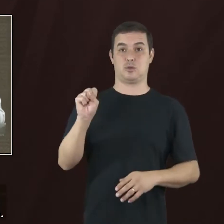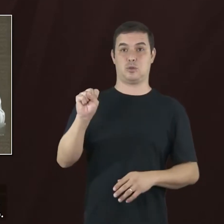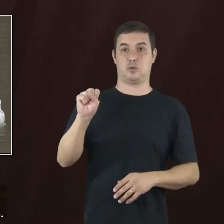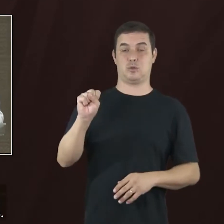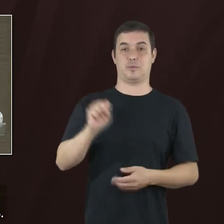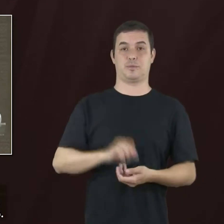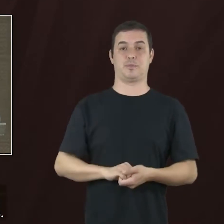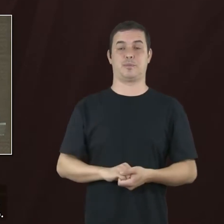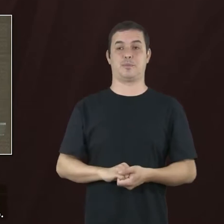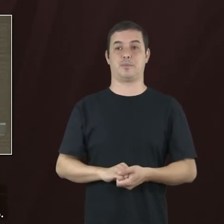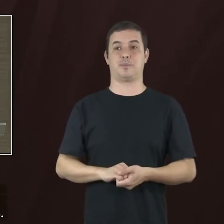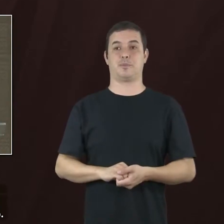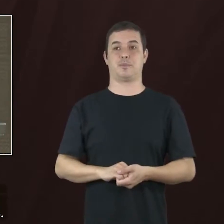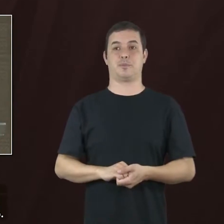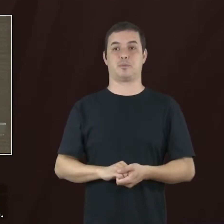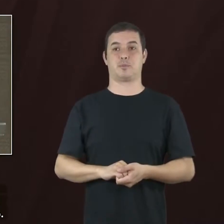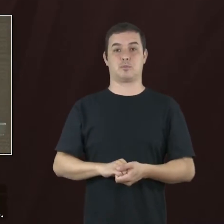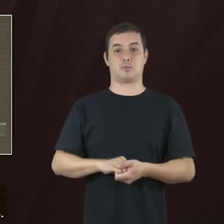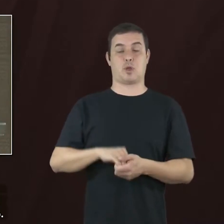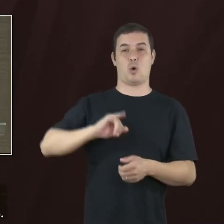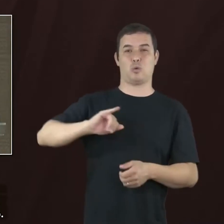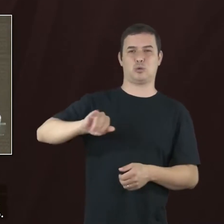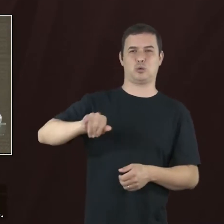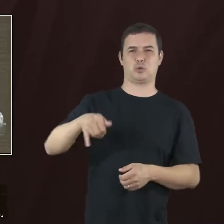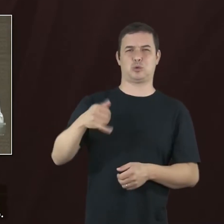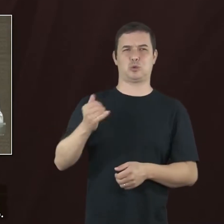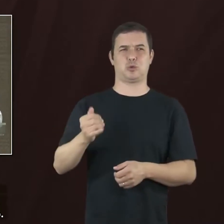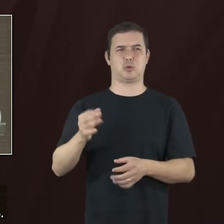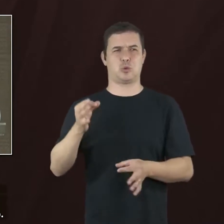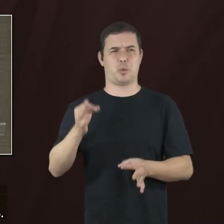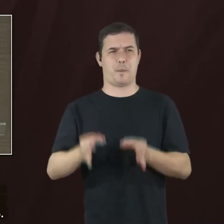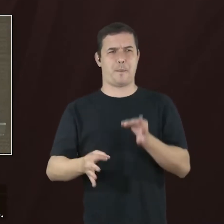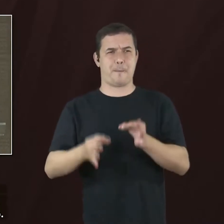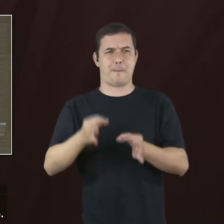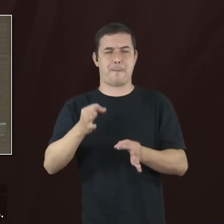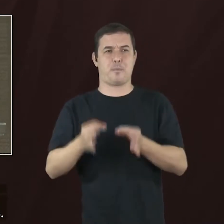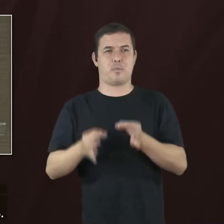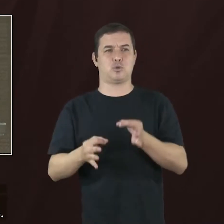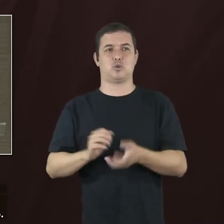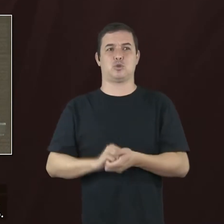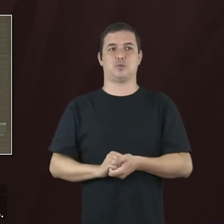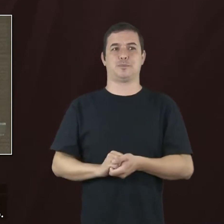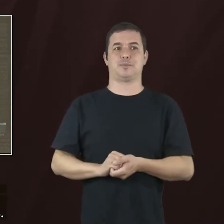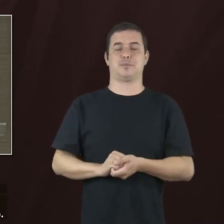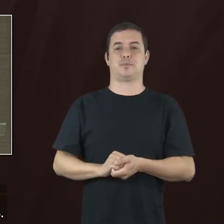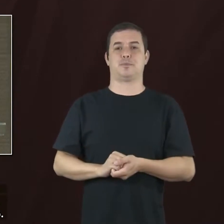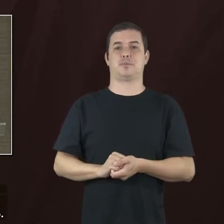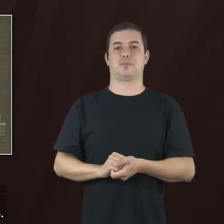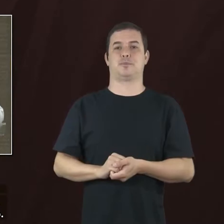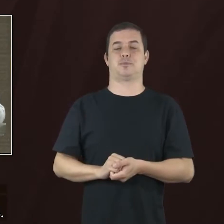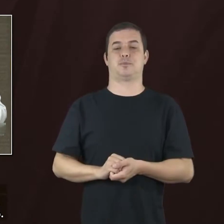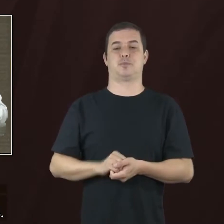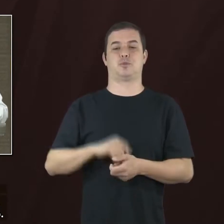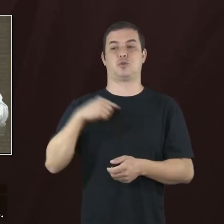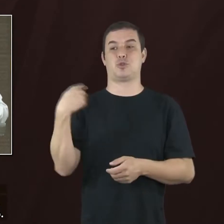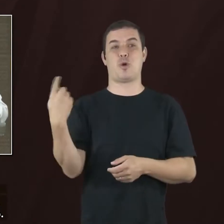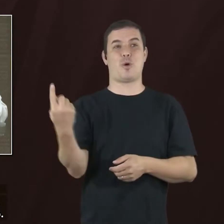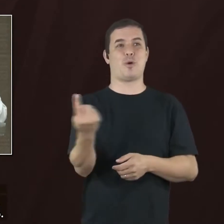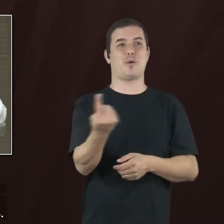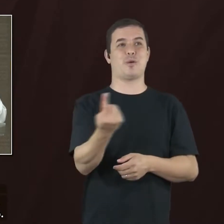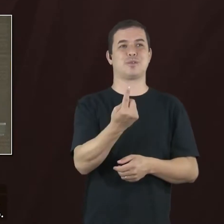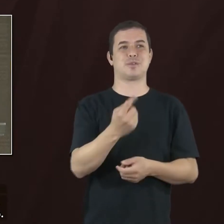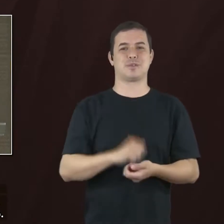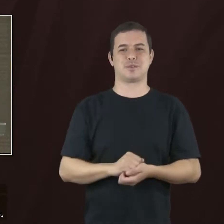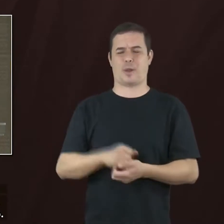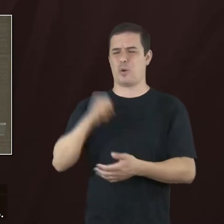a vereda dos justos, aleluia, esses justos, queridos irmãos, são esses que